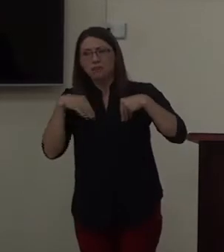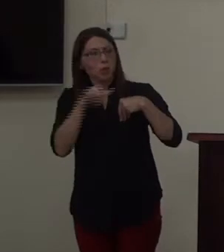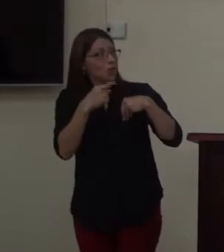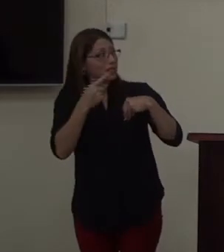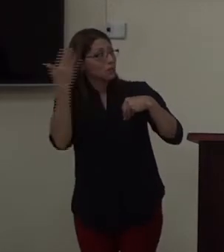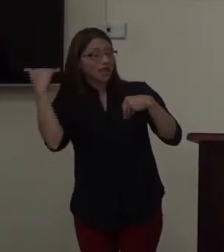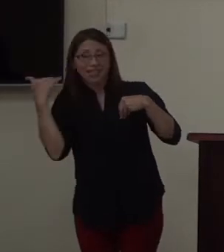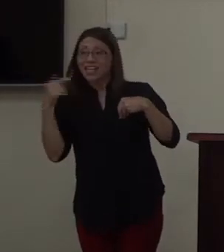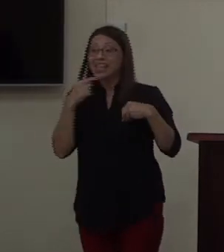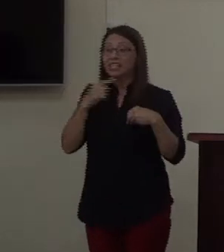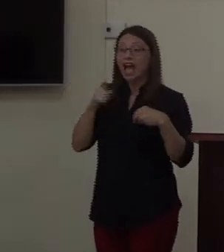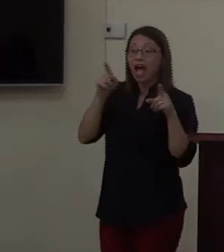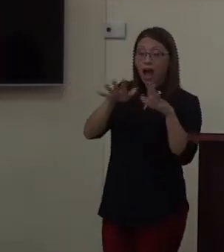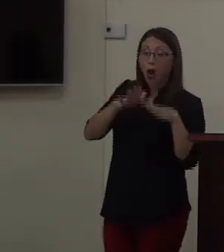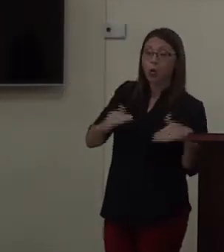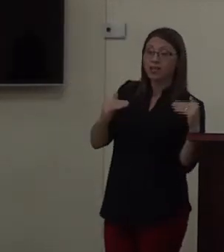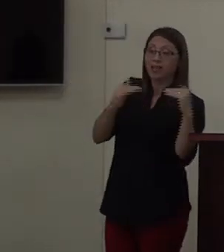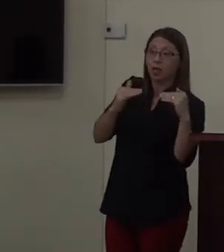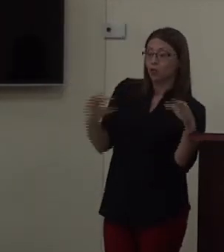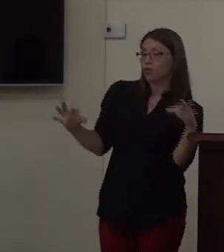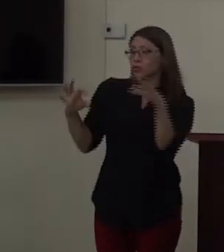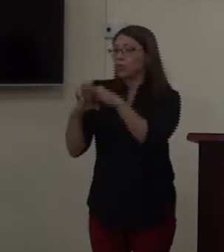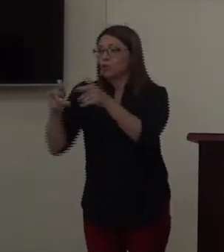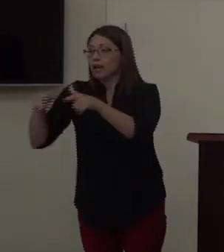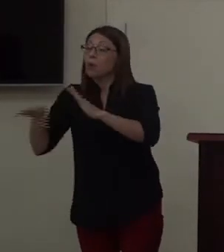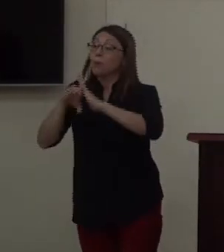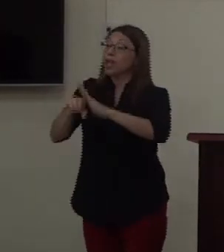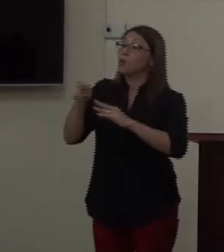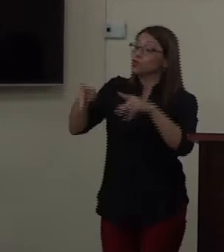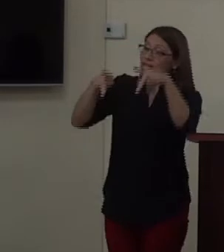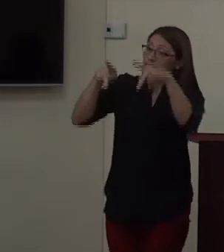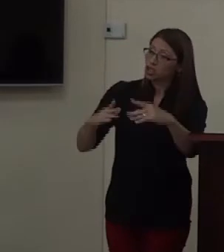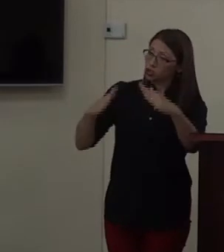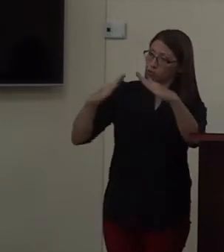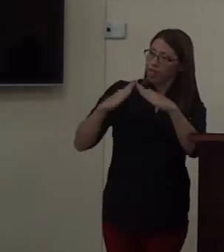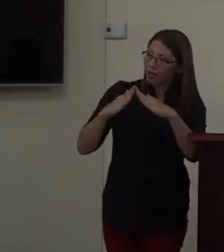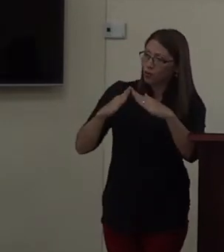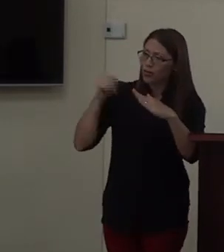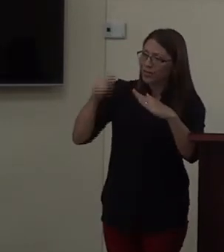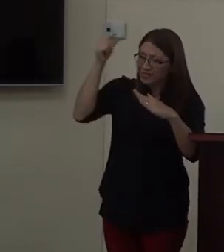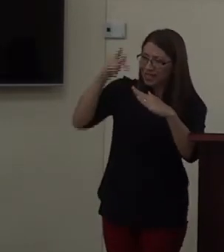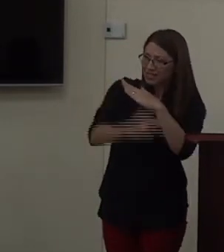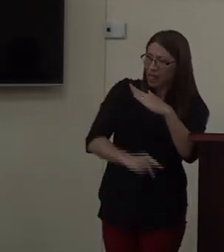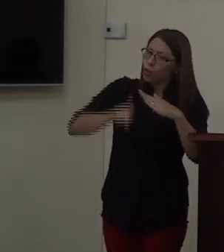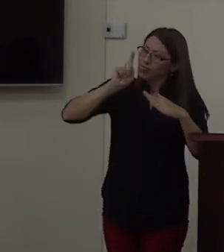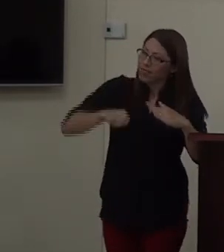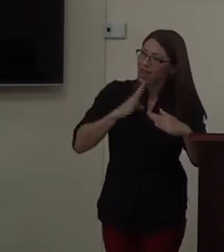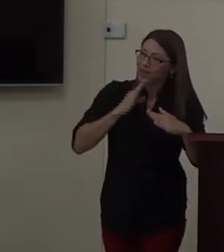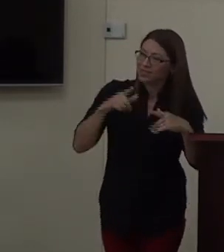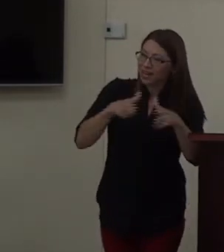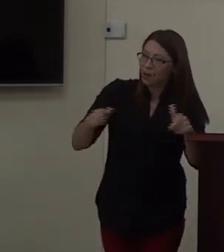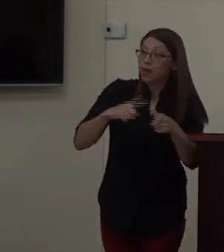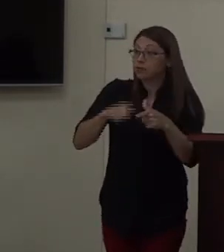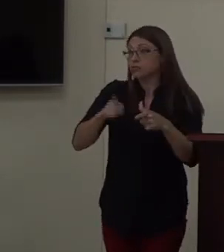un Estado corresponde una lengua. Por lo tanto, si usted es ciudadano de un Estado, tiene que hablar esa lengua. Entonces, hablar español